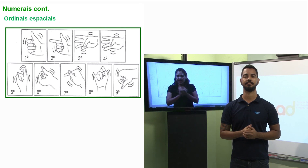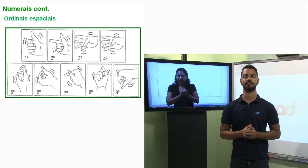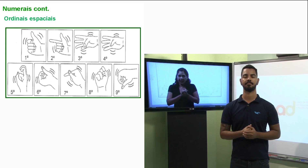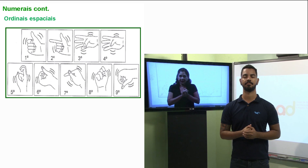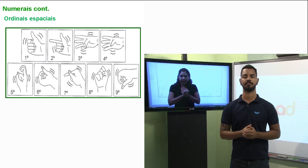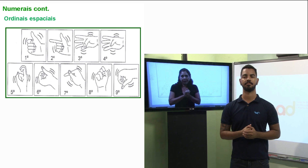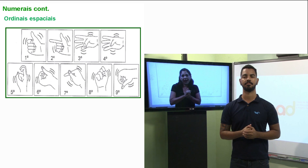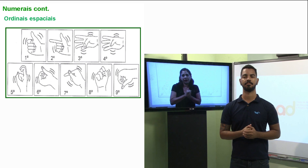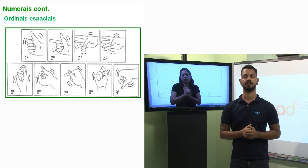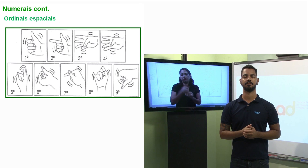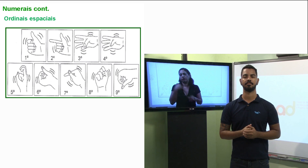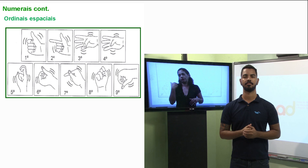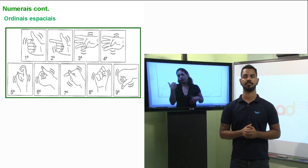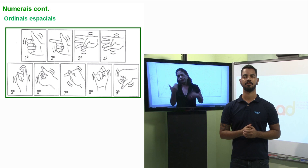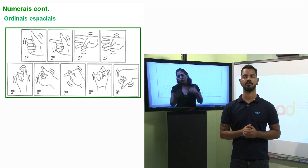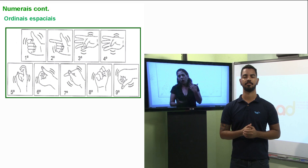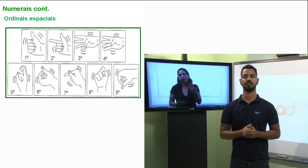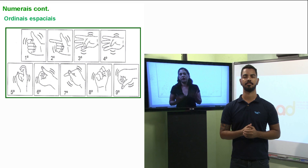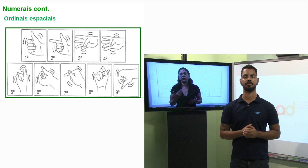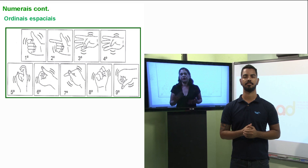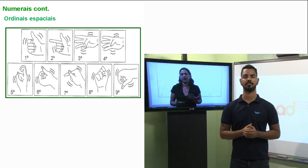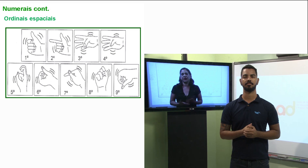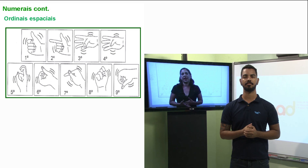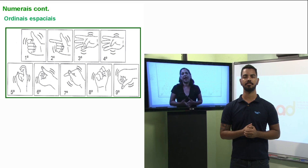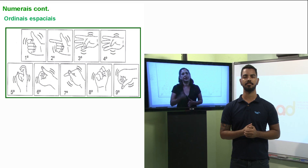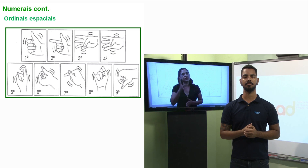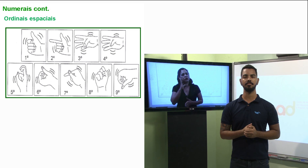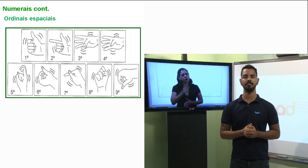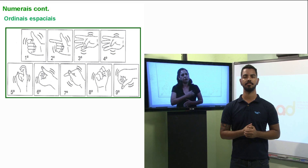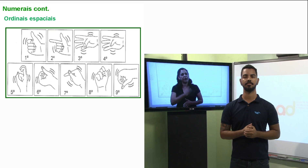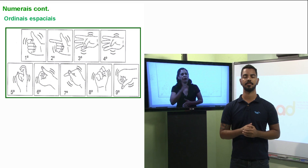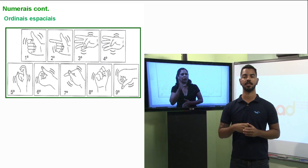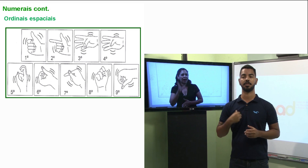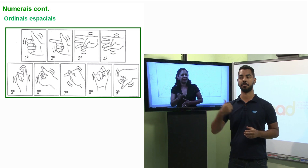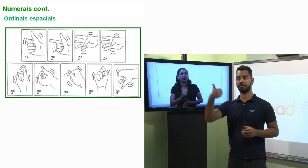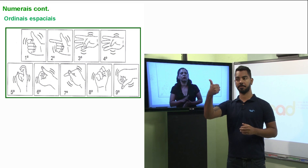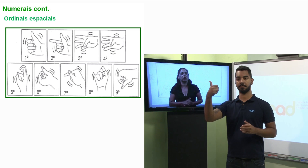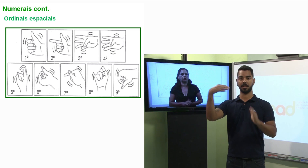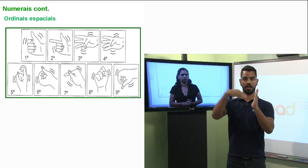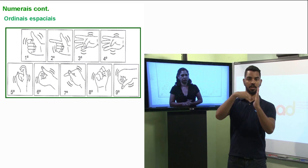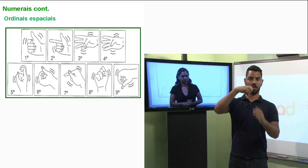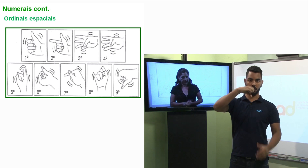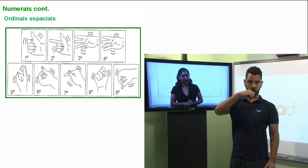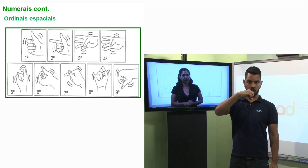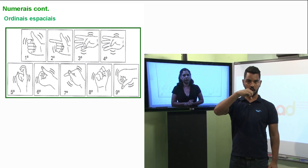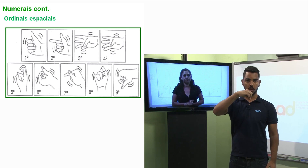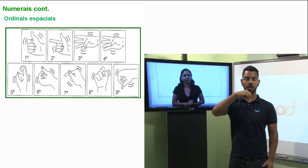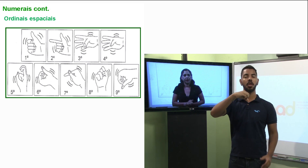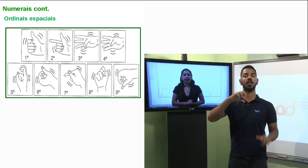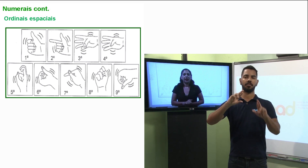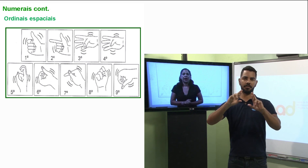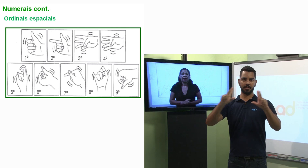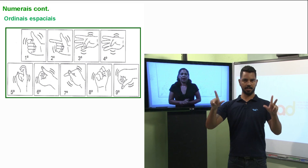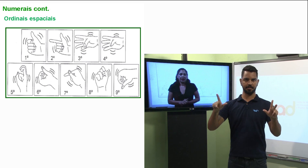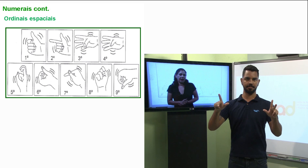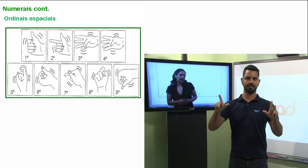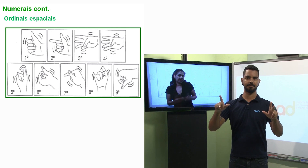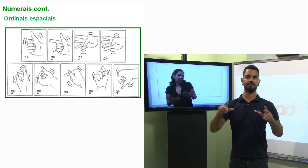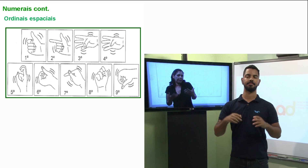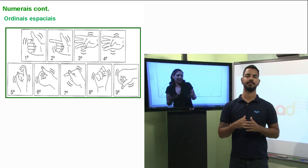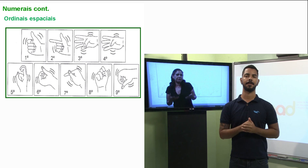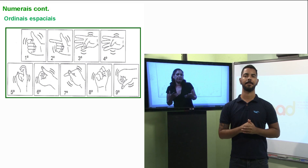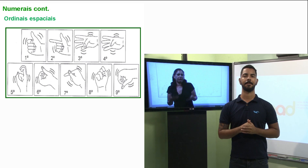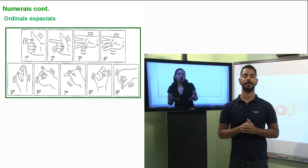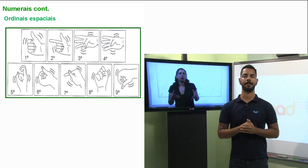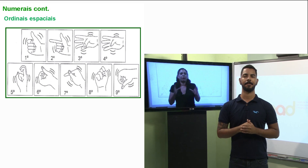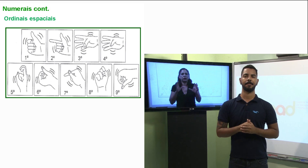eles trabalham de forma diferenciada do primeiro até o nono, certo? Ele